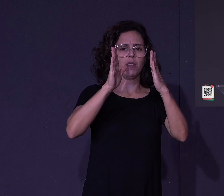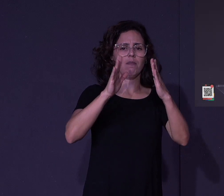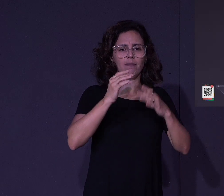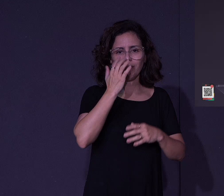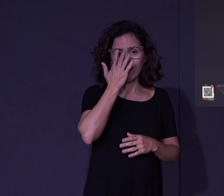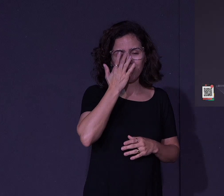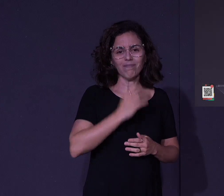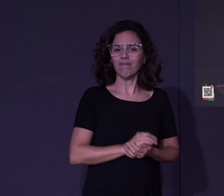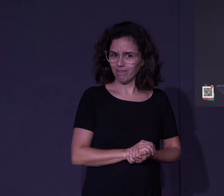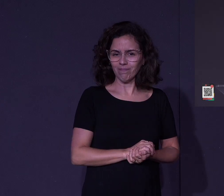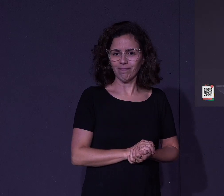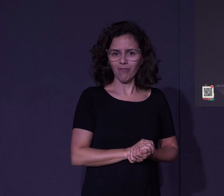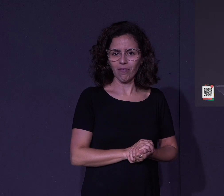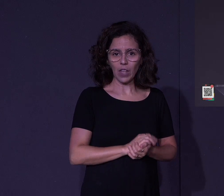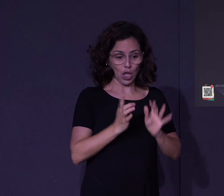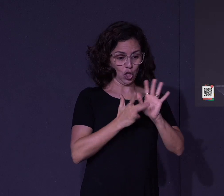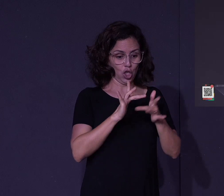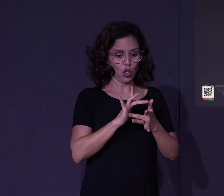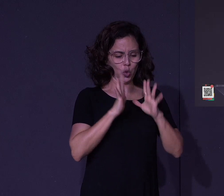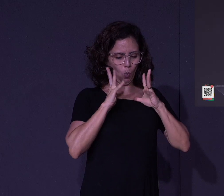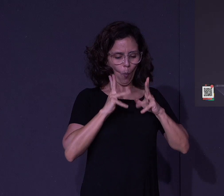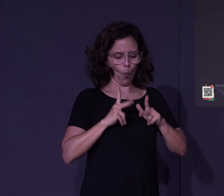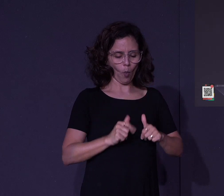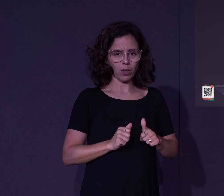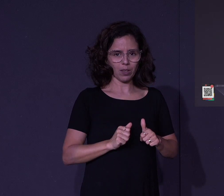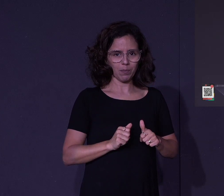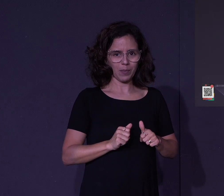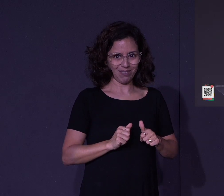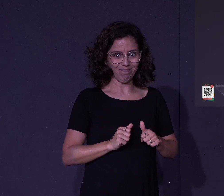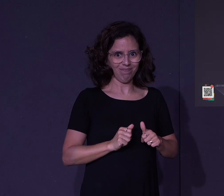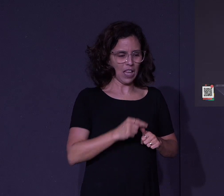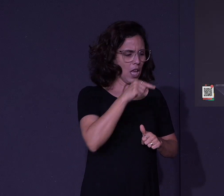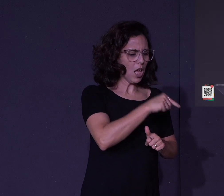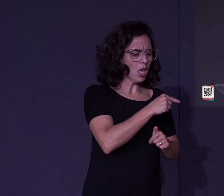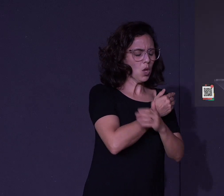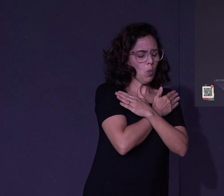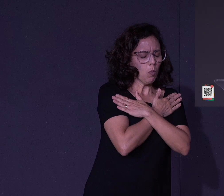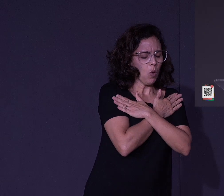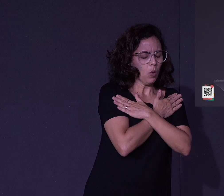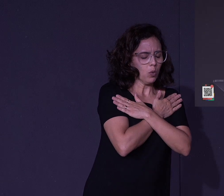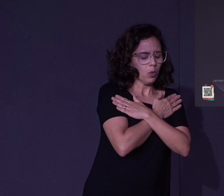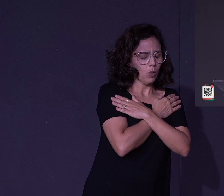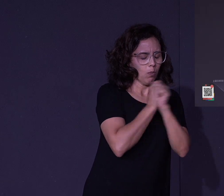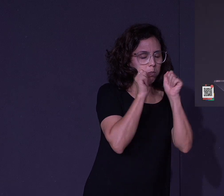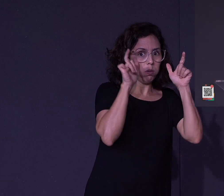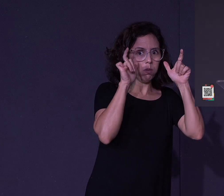fica impuro, pelo contrário, o morto é purificado, o morto ressuscita.